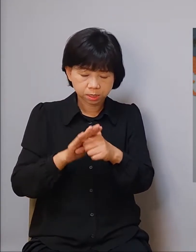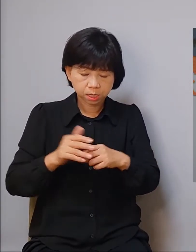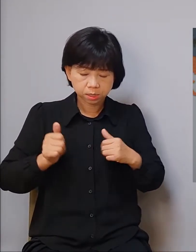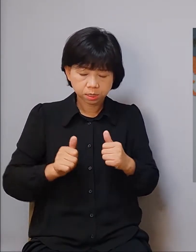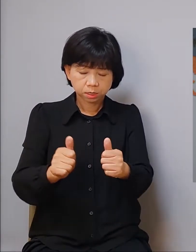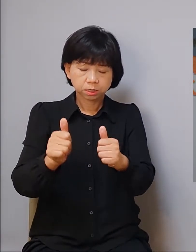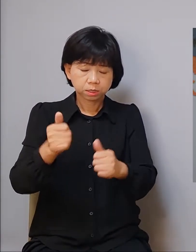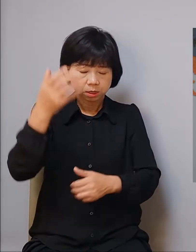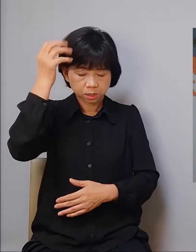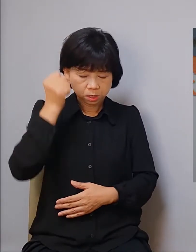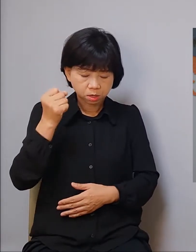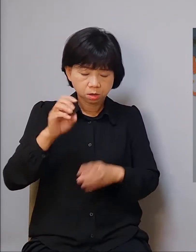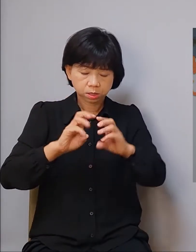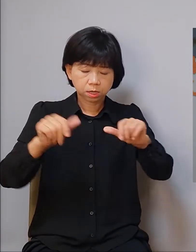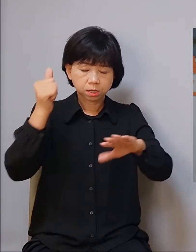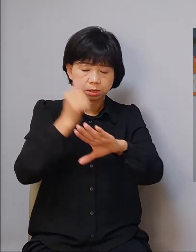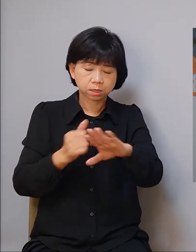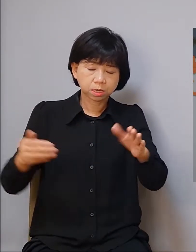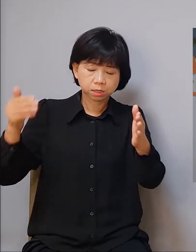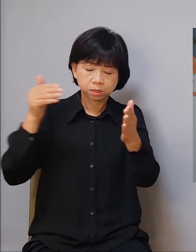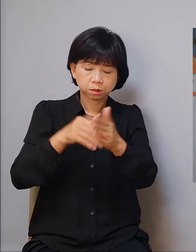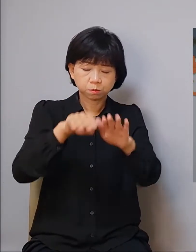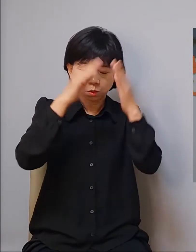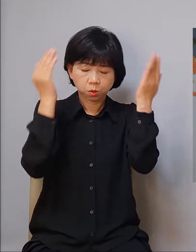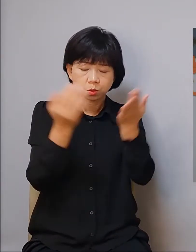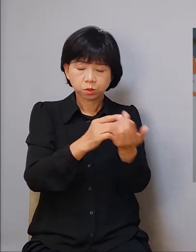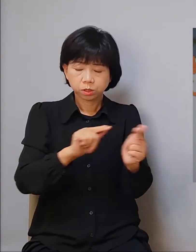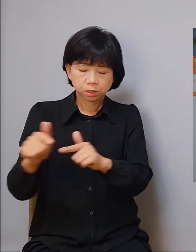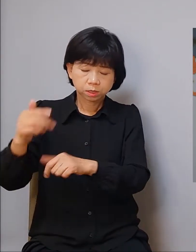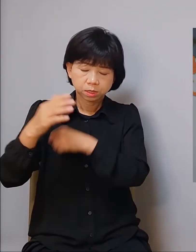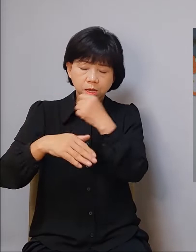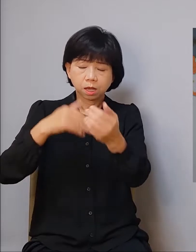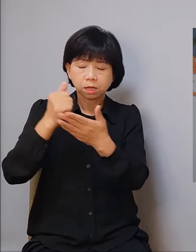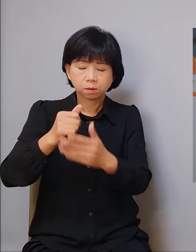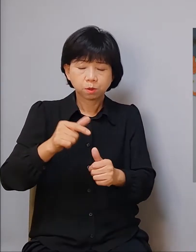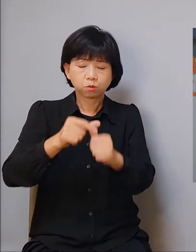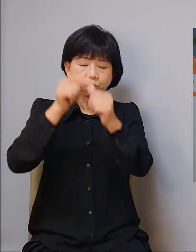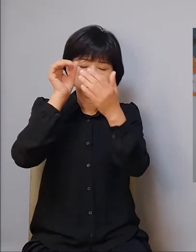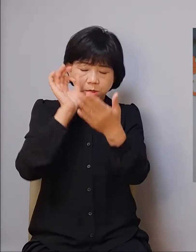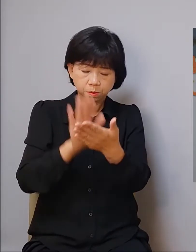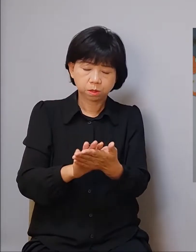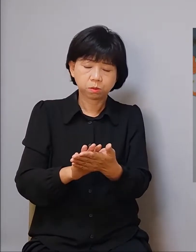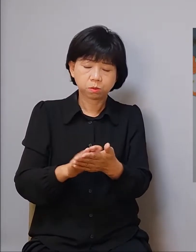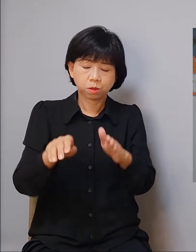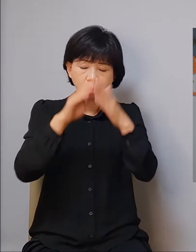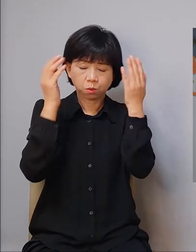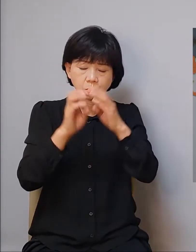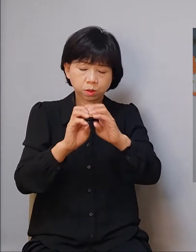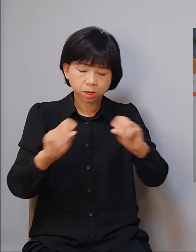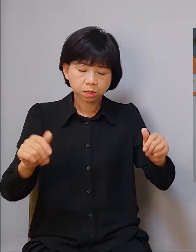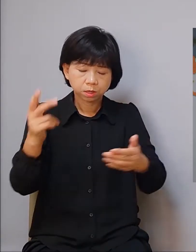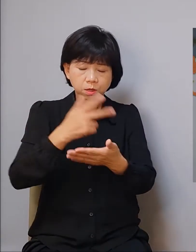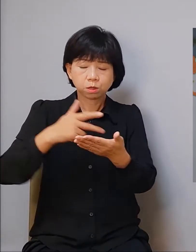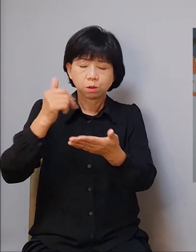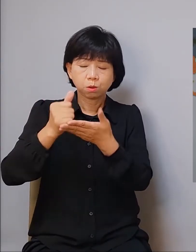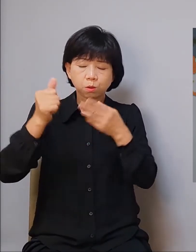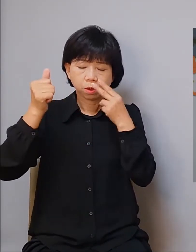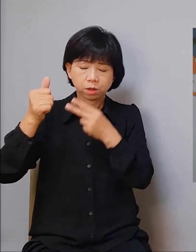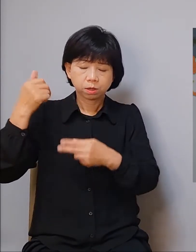기억하셨으므로 땅끝까지 이르는 모든 것이 우리 하나님의 구원을 보았도다. 온 땅이여 여호와께